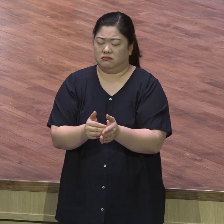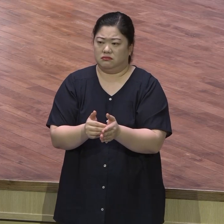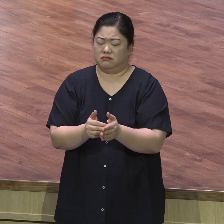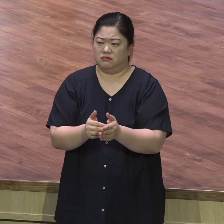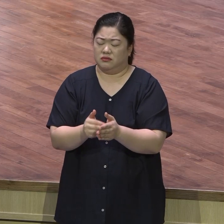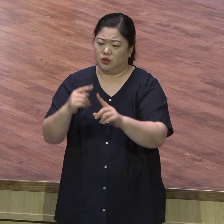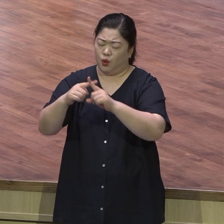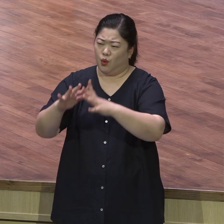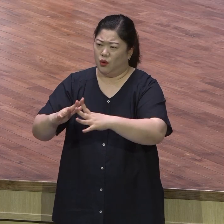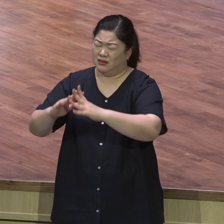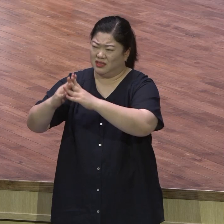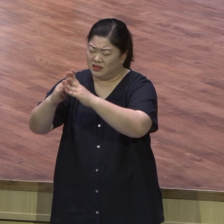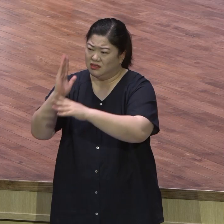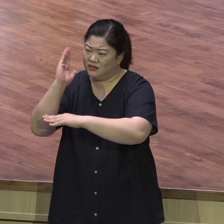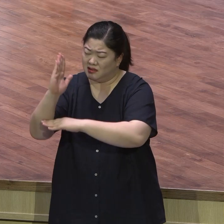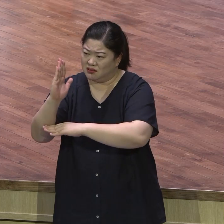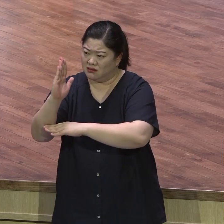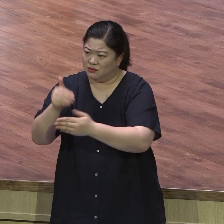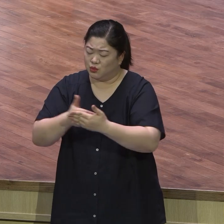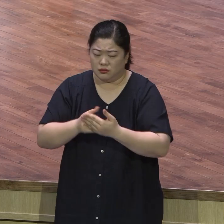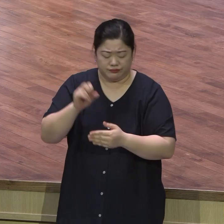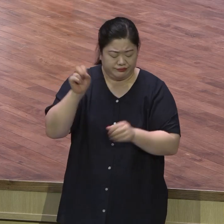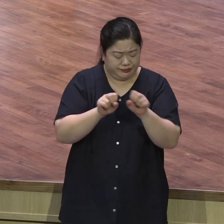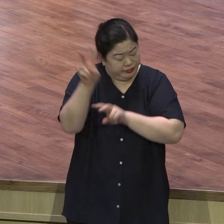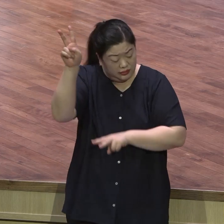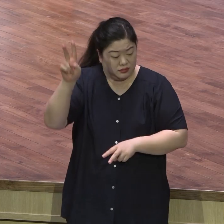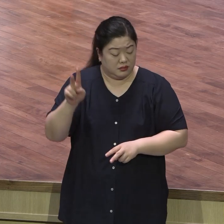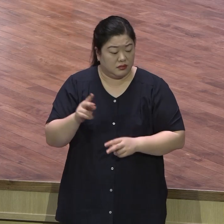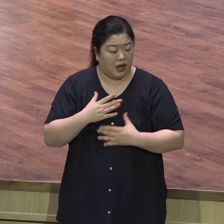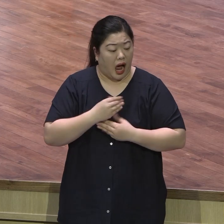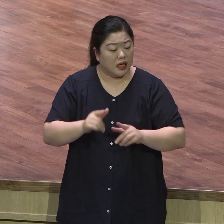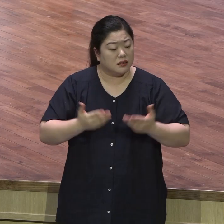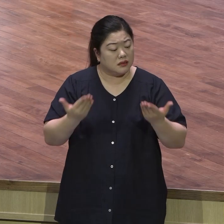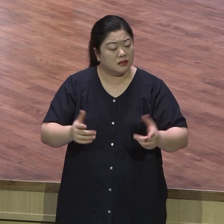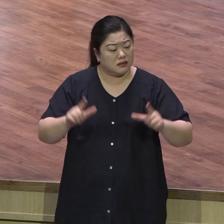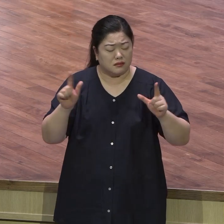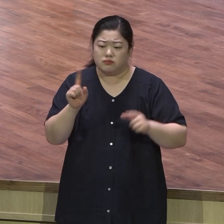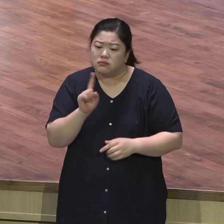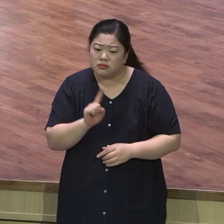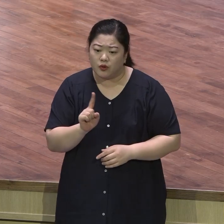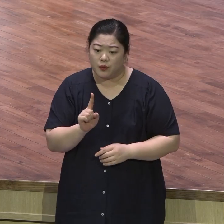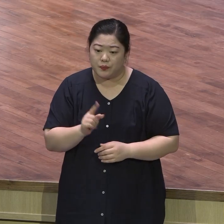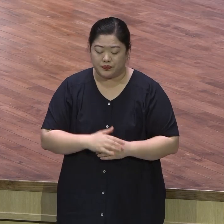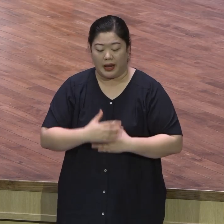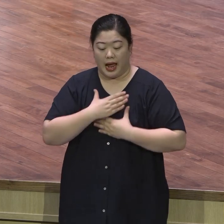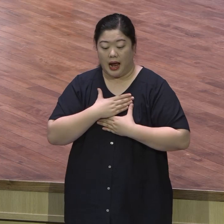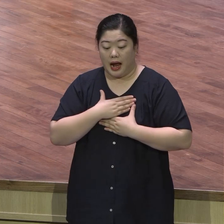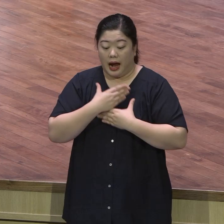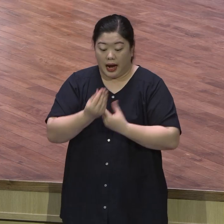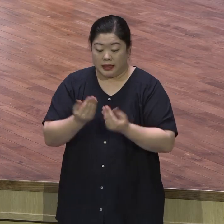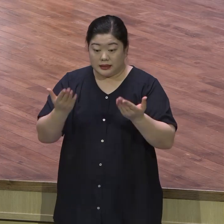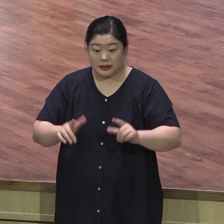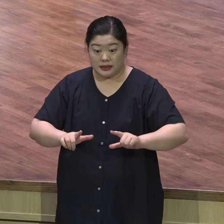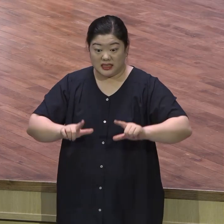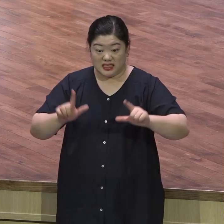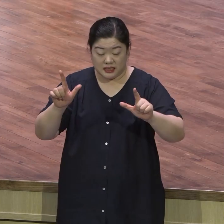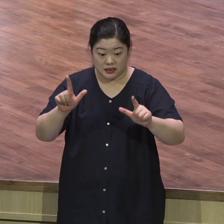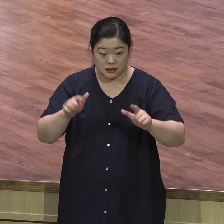나오는지 그렇게 생각할 수 있는데 그것도 안식일을 지키지 않으면